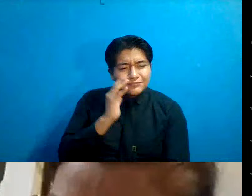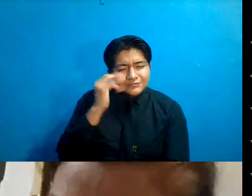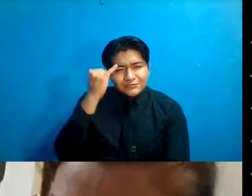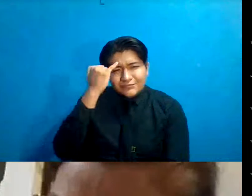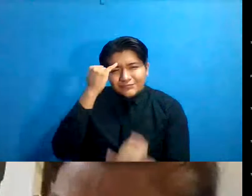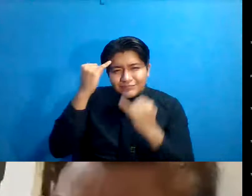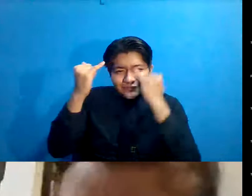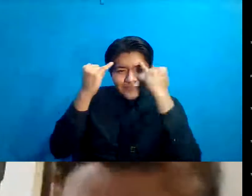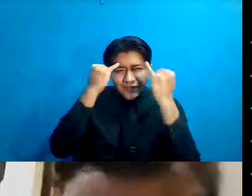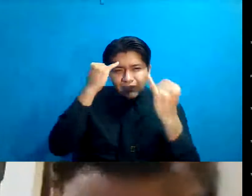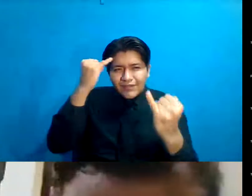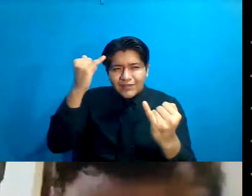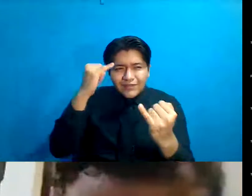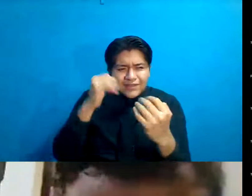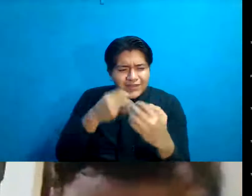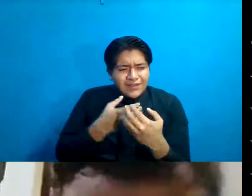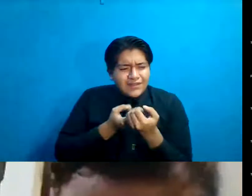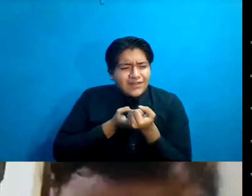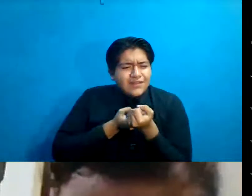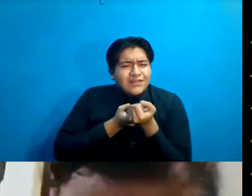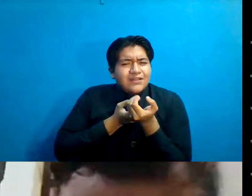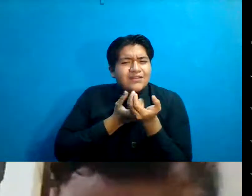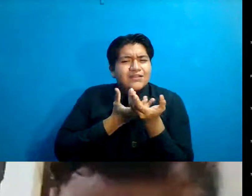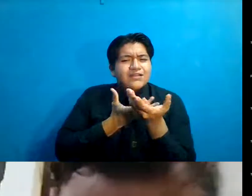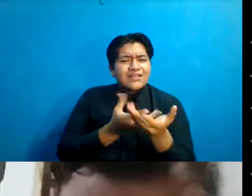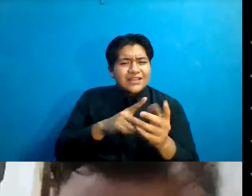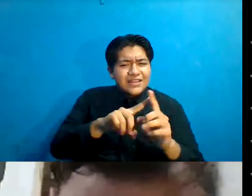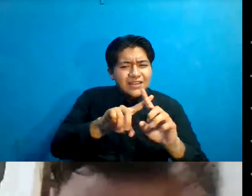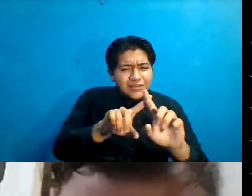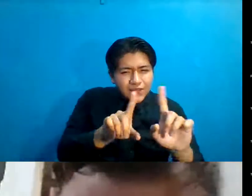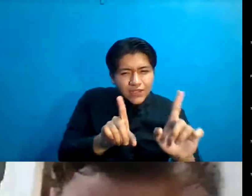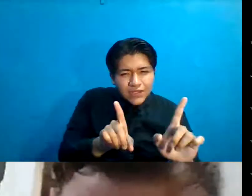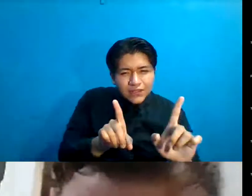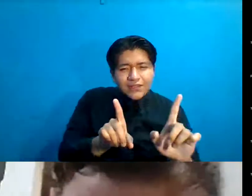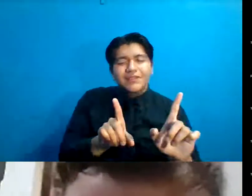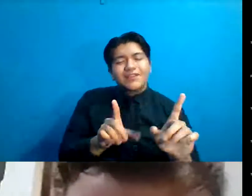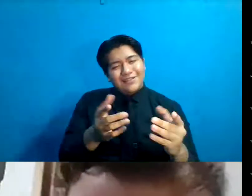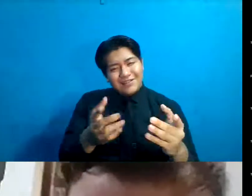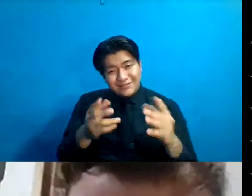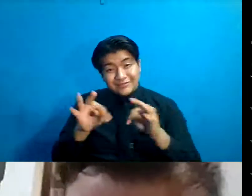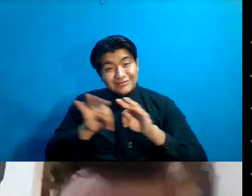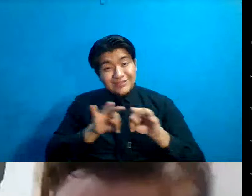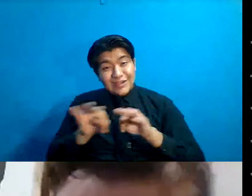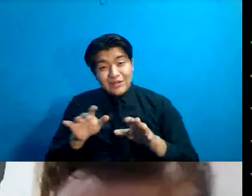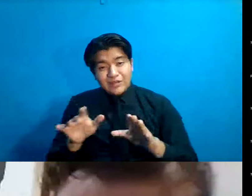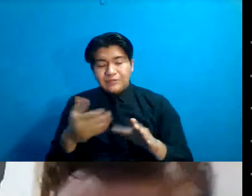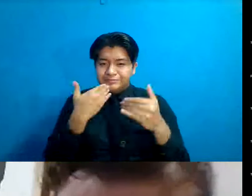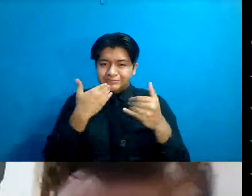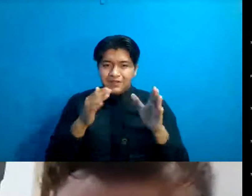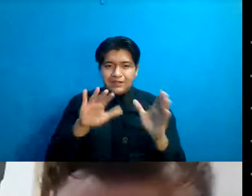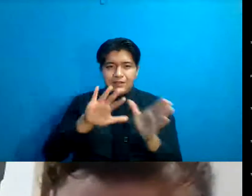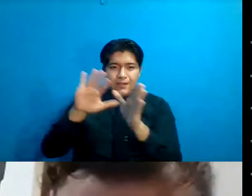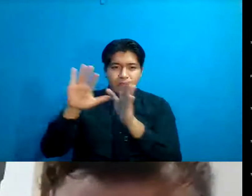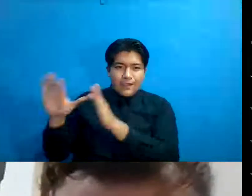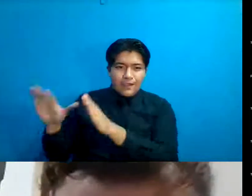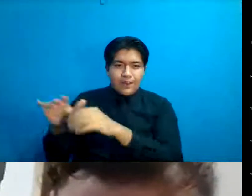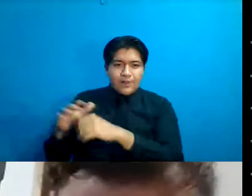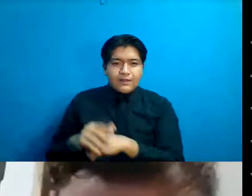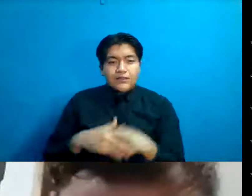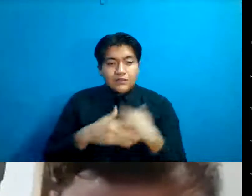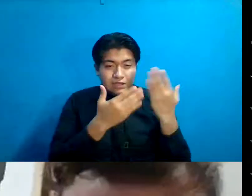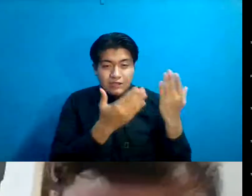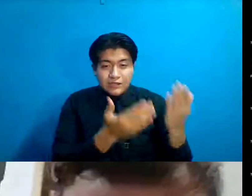forma distinta. Entonces es un trabajo enorme, muy bello. Bueno, Entonces, del otro lado tenemos al